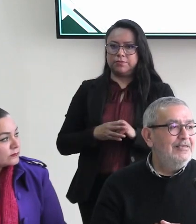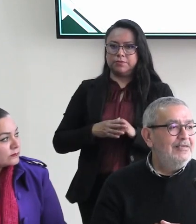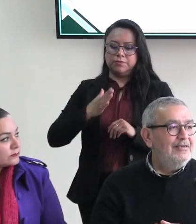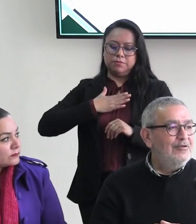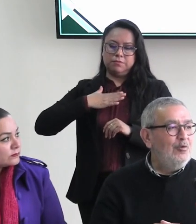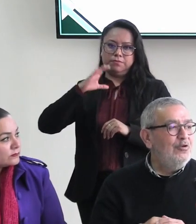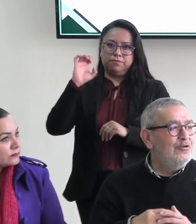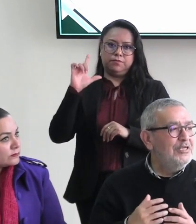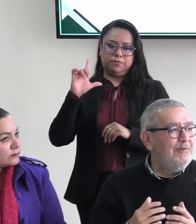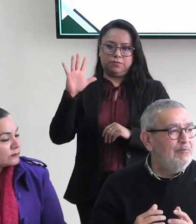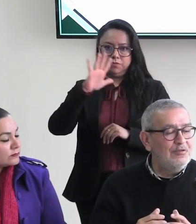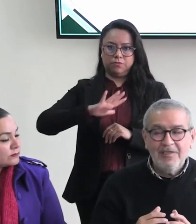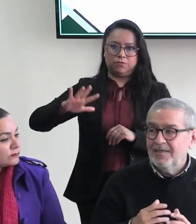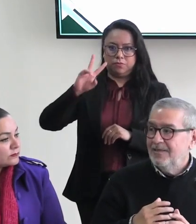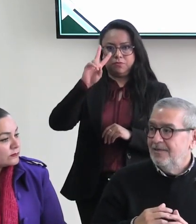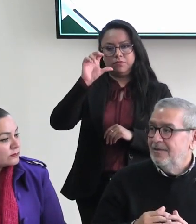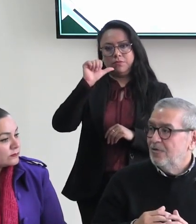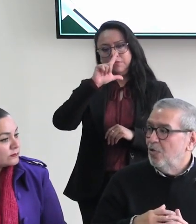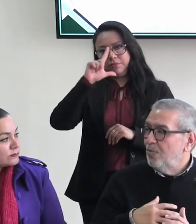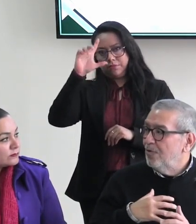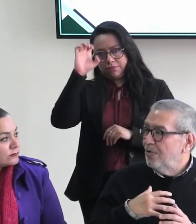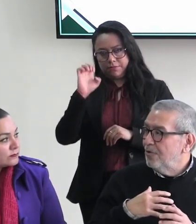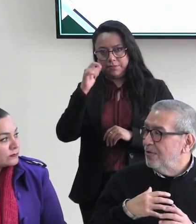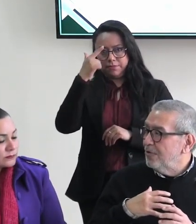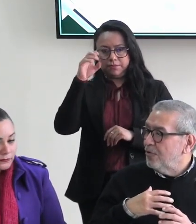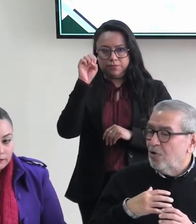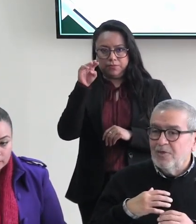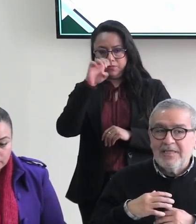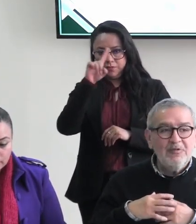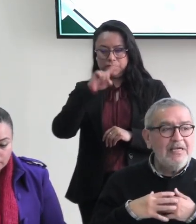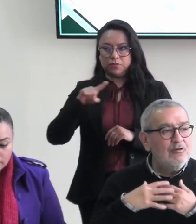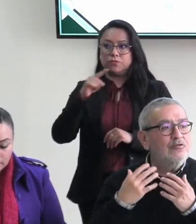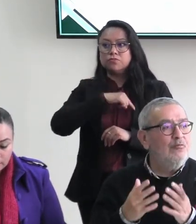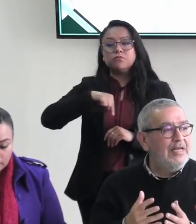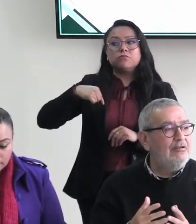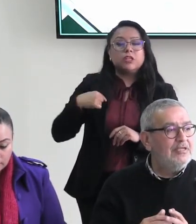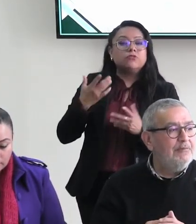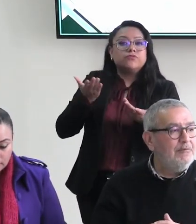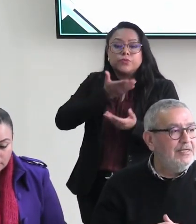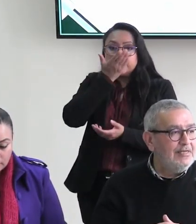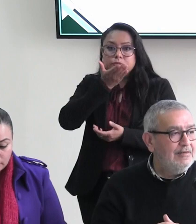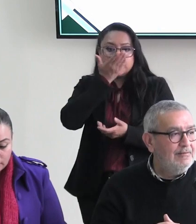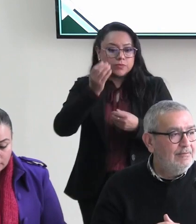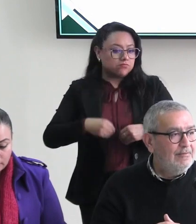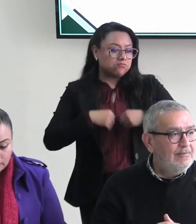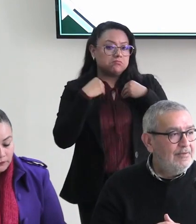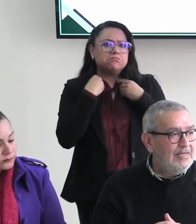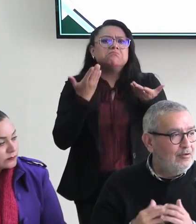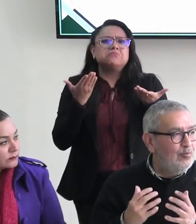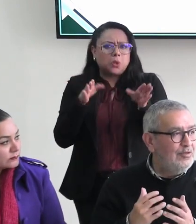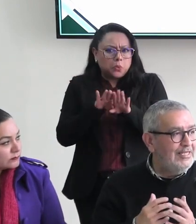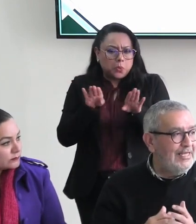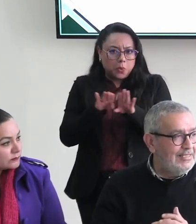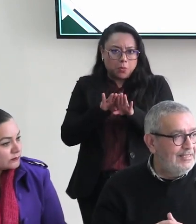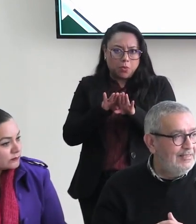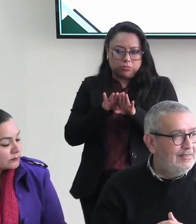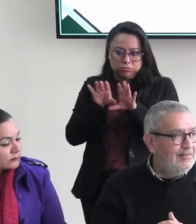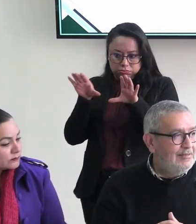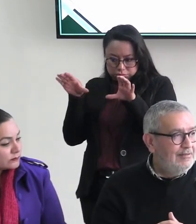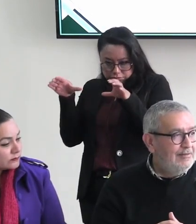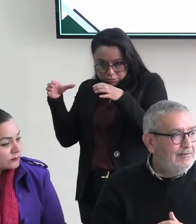Gómez, cómo nos llevamos, cómo estamos acostumbrados a vivir en